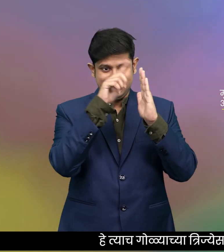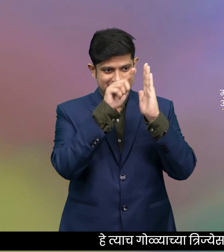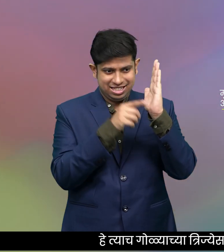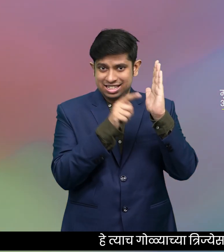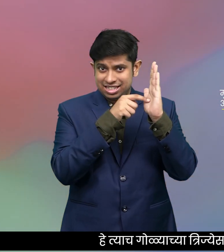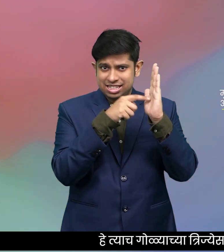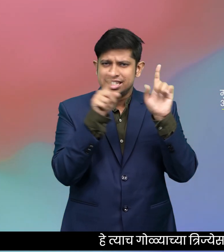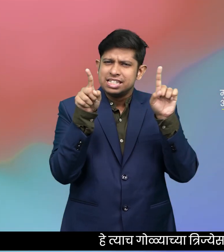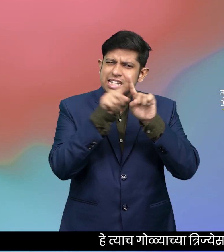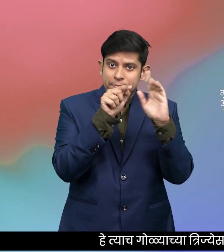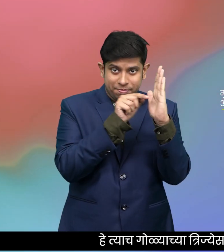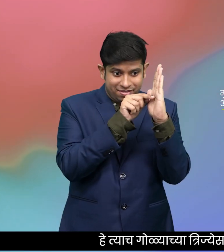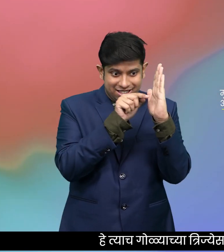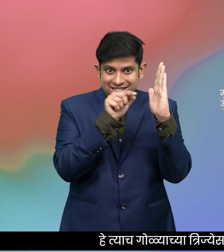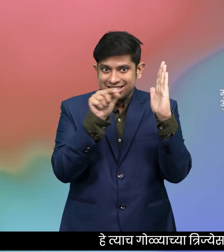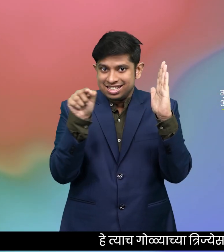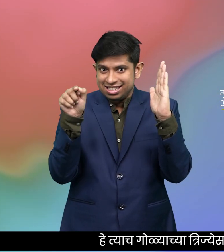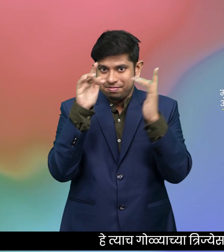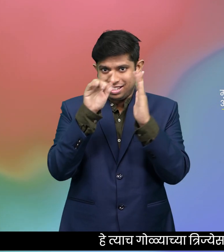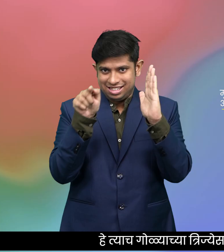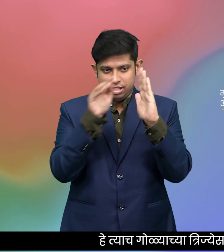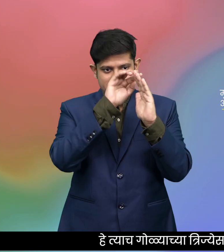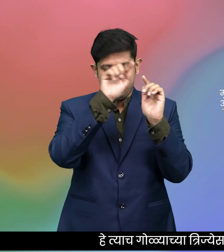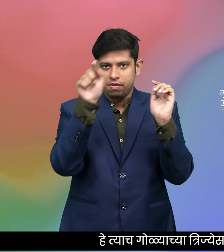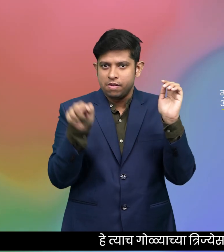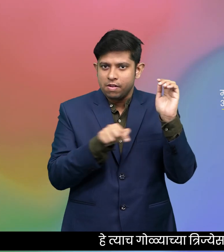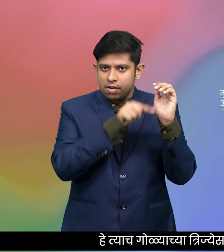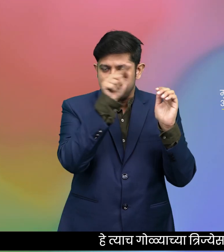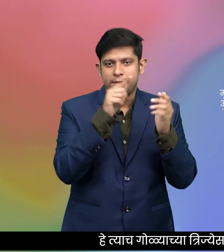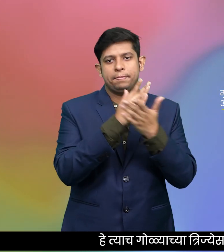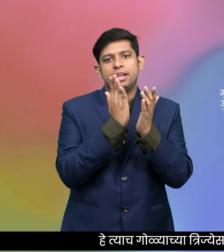हे त्याच गोळ्याच्या त्रिज्येसारखे असते ज्याचा आरसा एक भाग आहे.